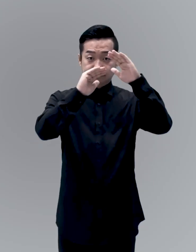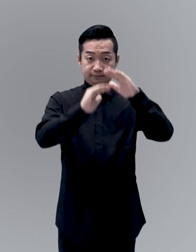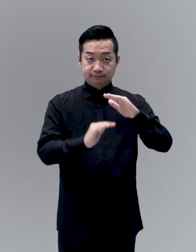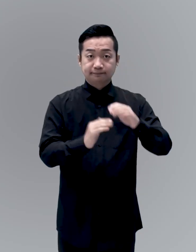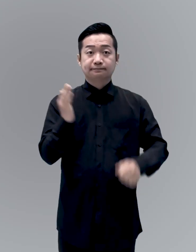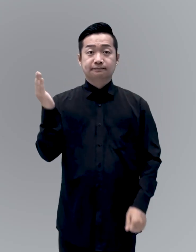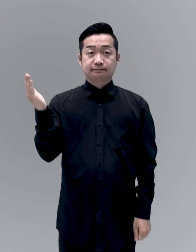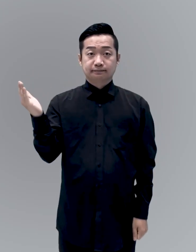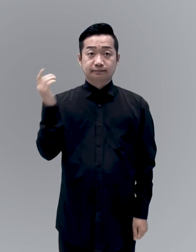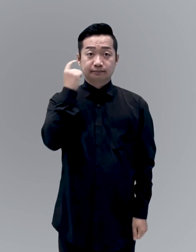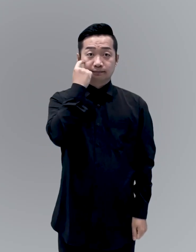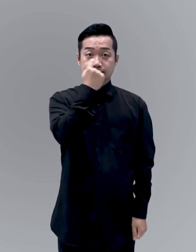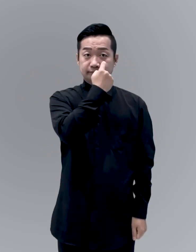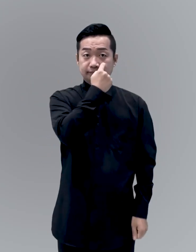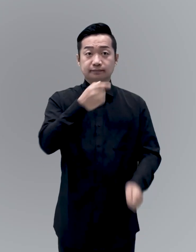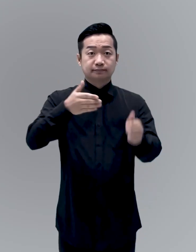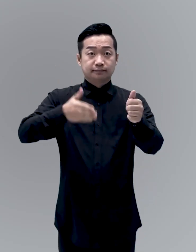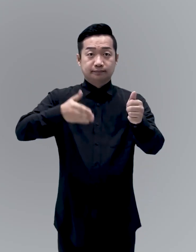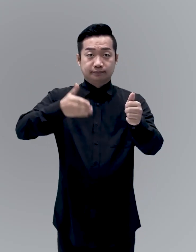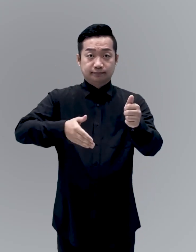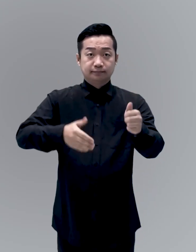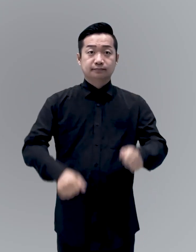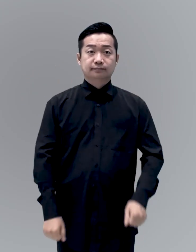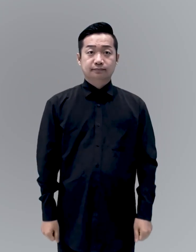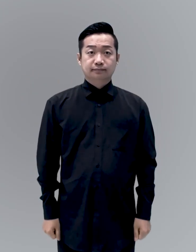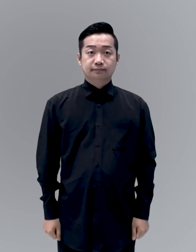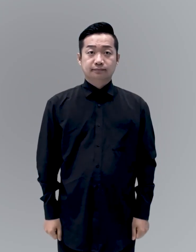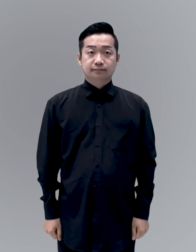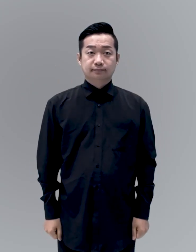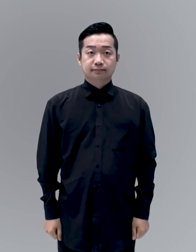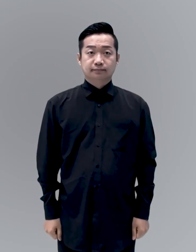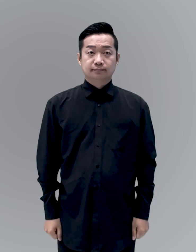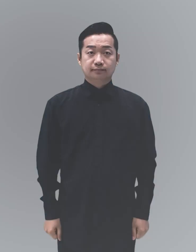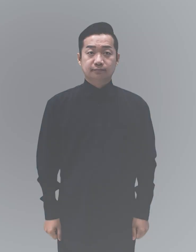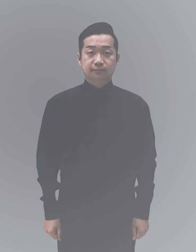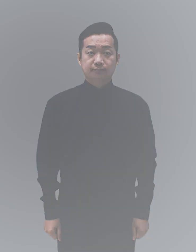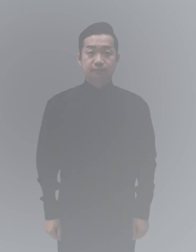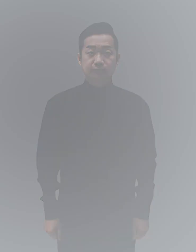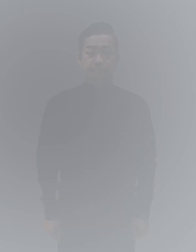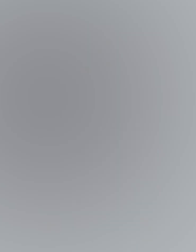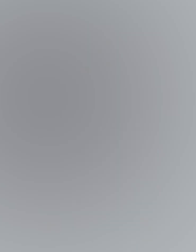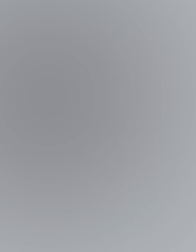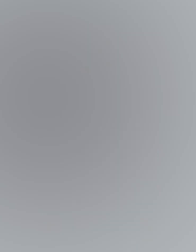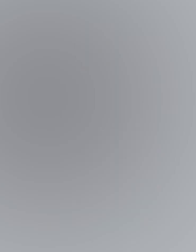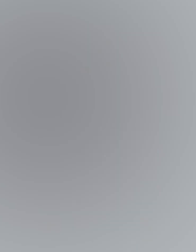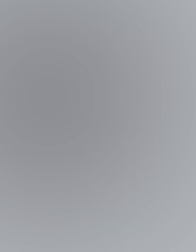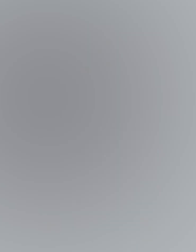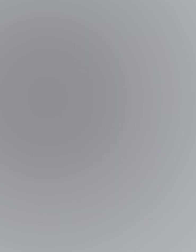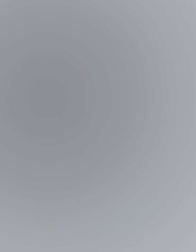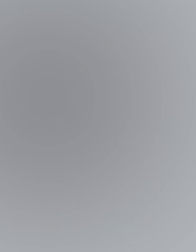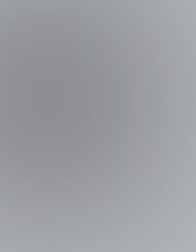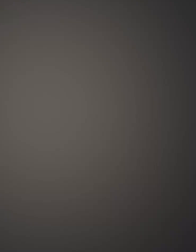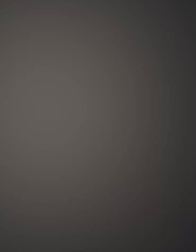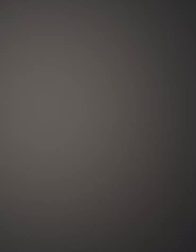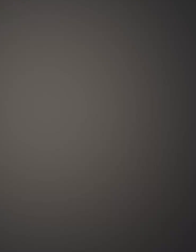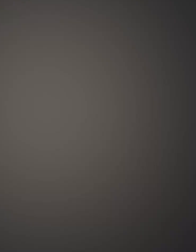여인. 저자 기욤 미소. 출판사 밝은 세상.